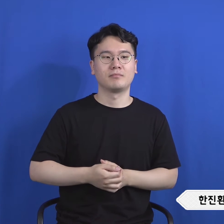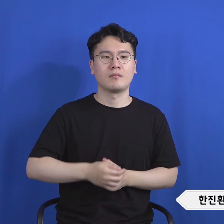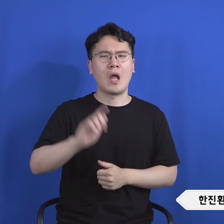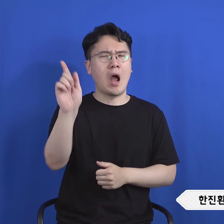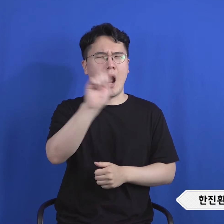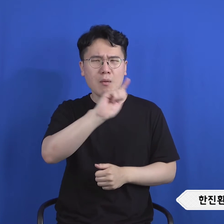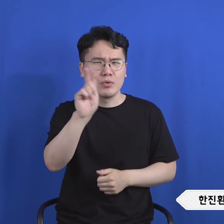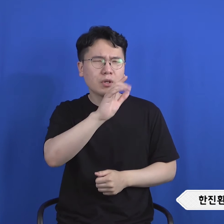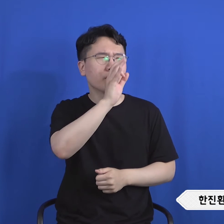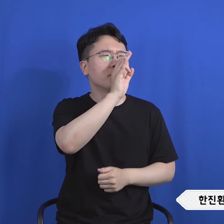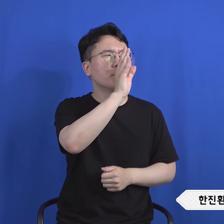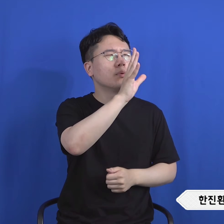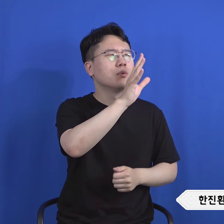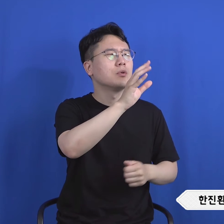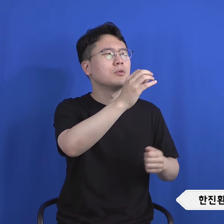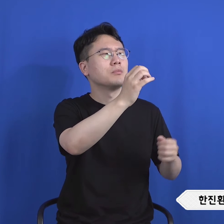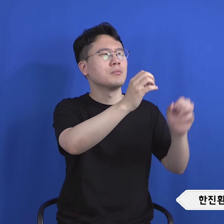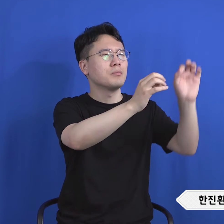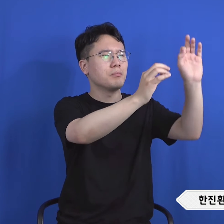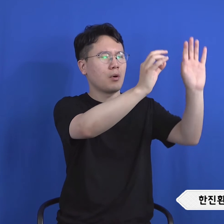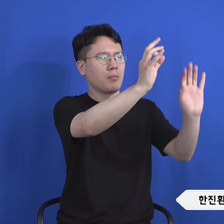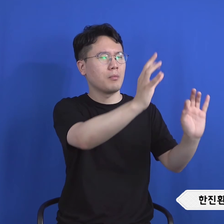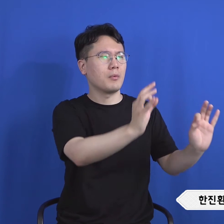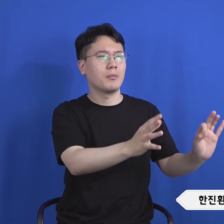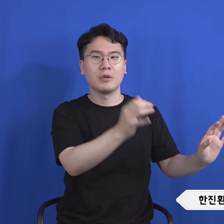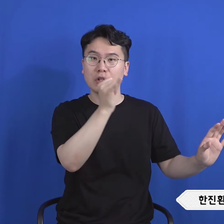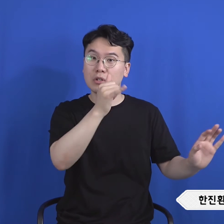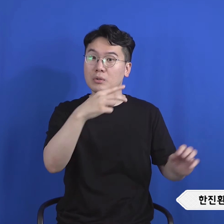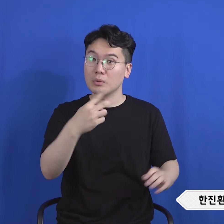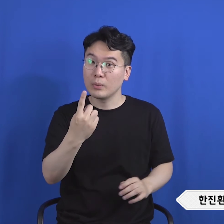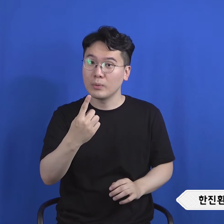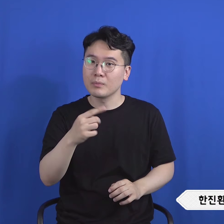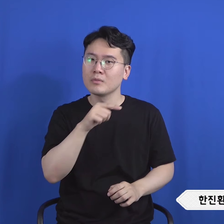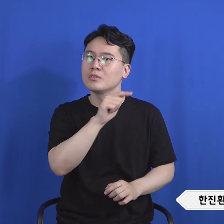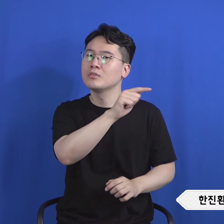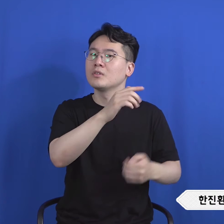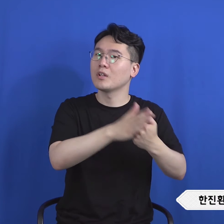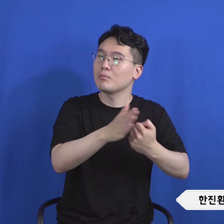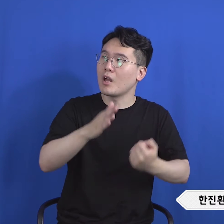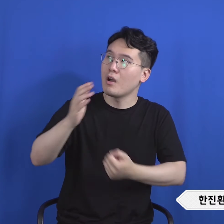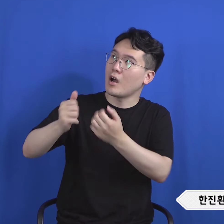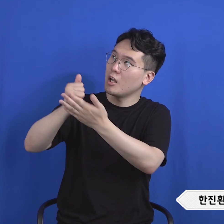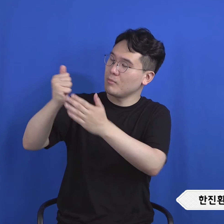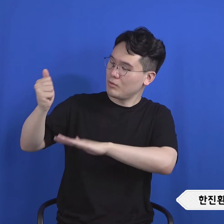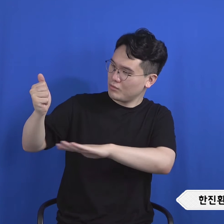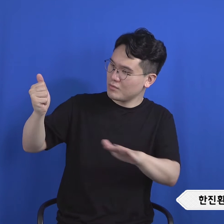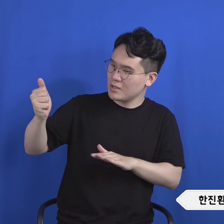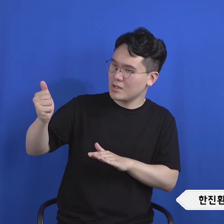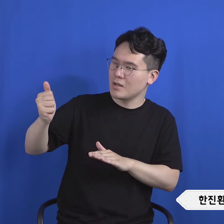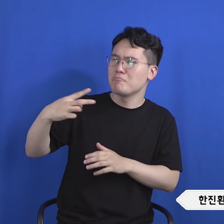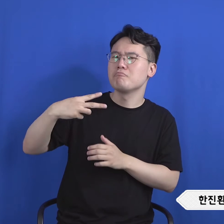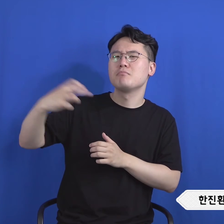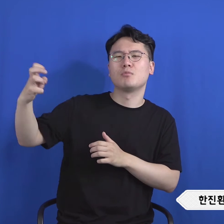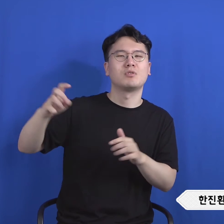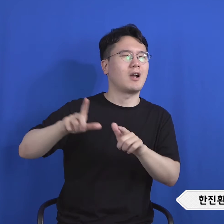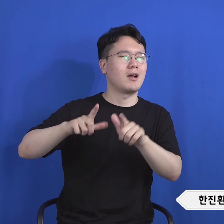아무리 구멍을 내도 하나님은 그 구멍 때문에 우리를 덜 사랑하지는 않으시기 때문에.